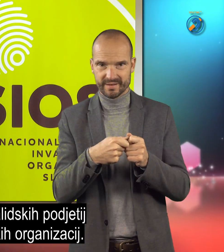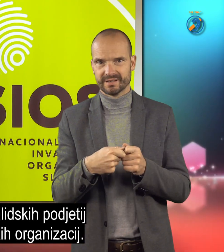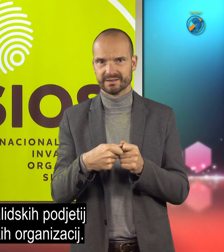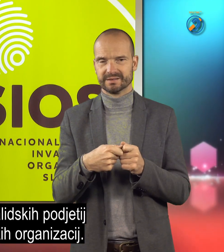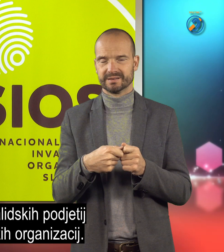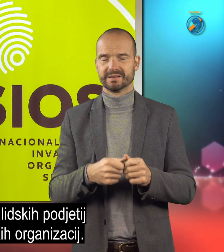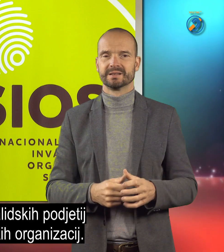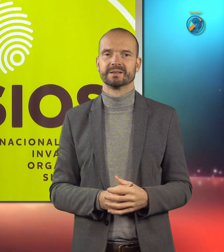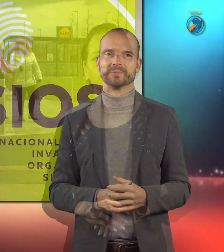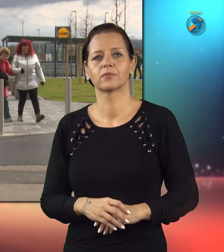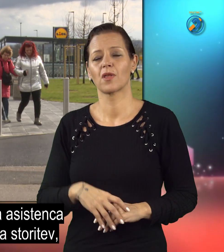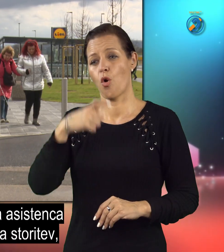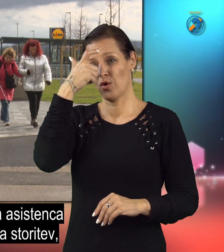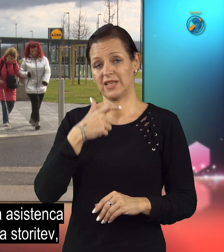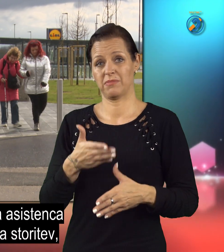organizacij.